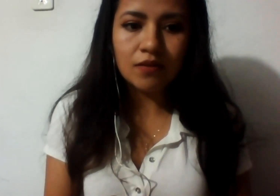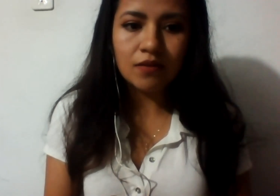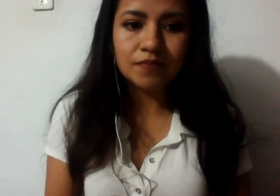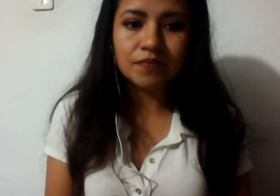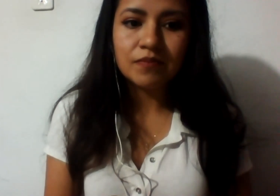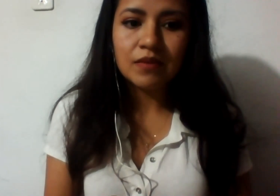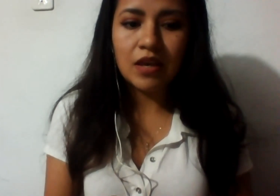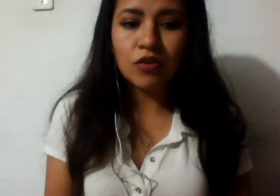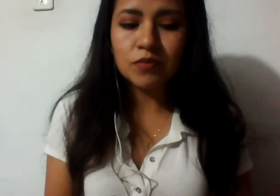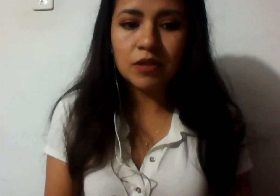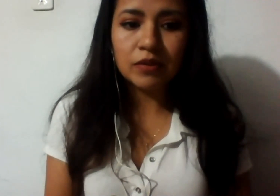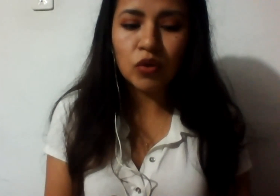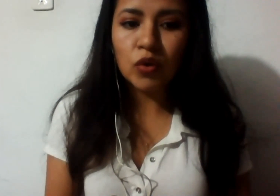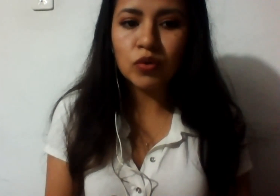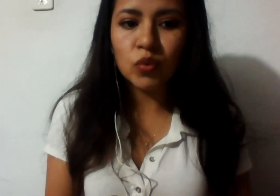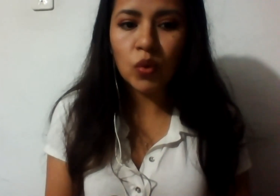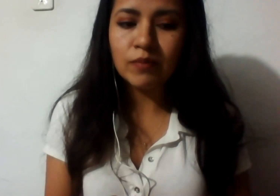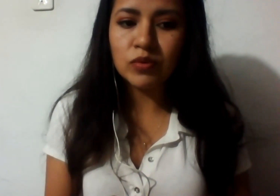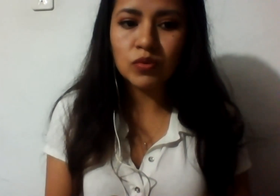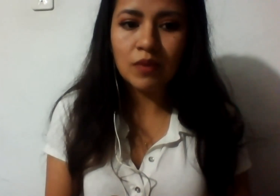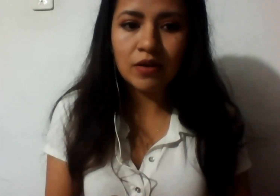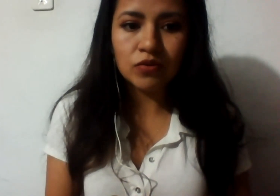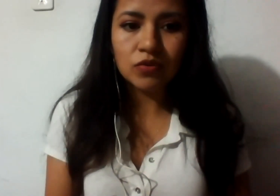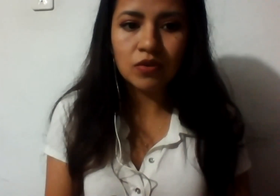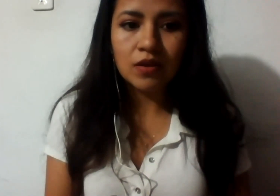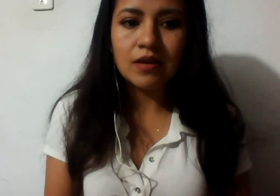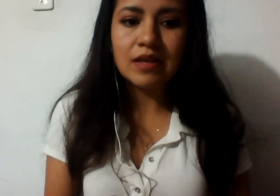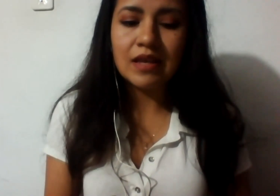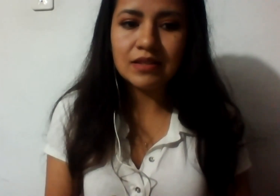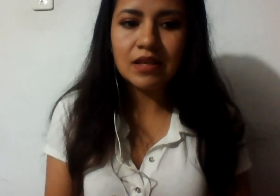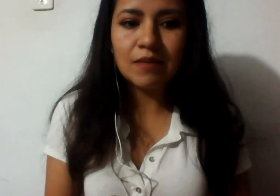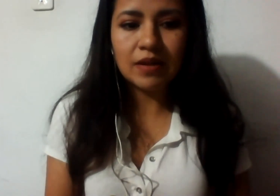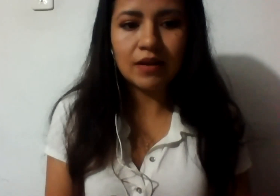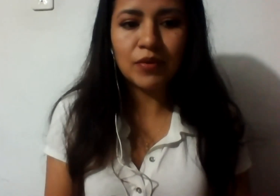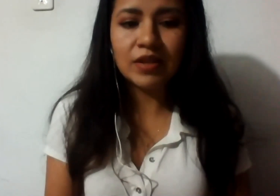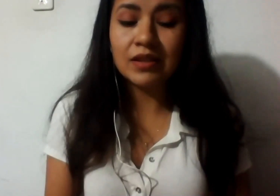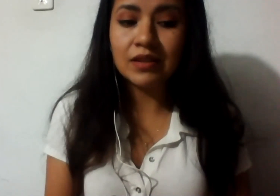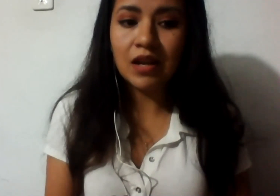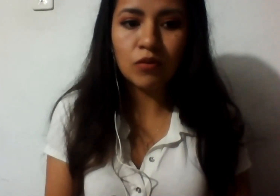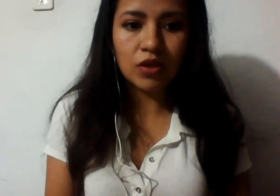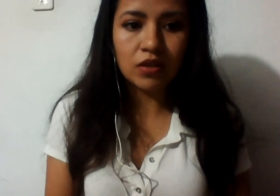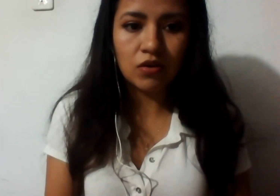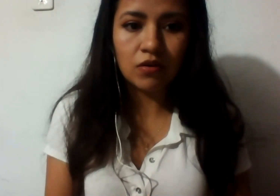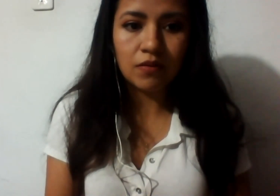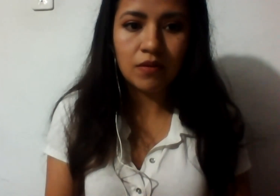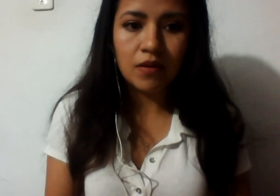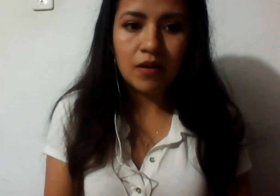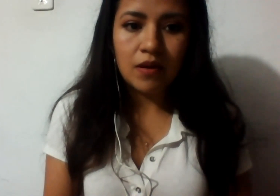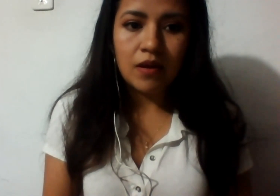visual. Ellos observan todo, su cuerpo, sus manos. Y de ahí sí, para poder entender la